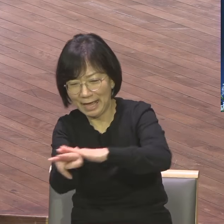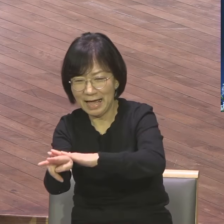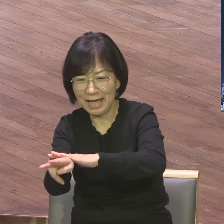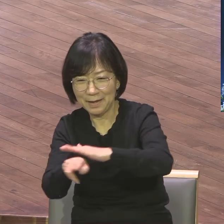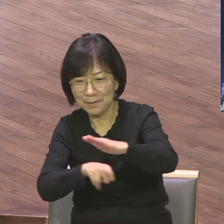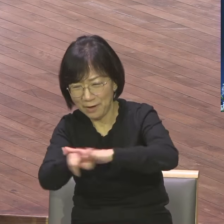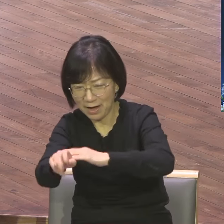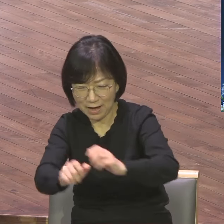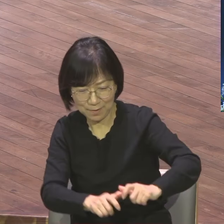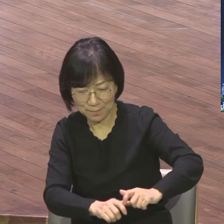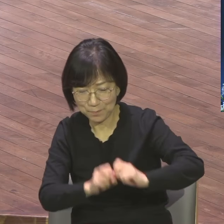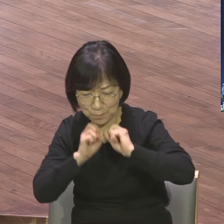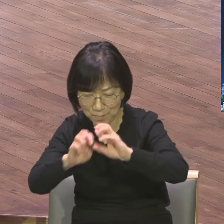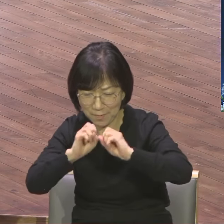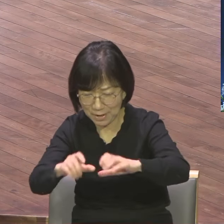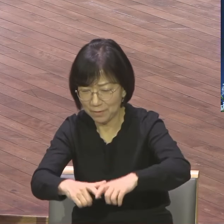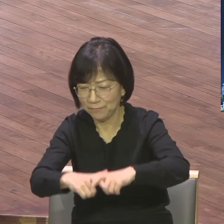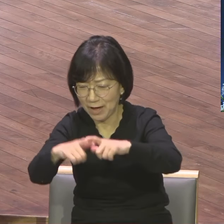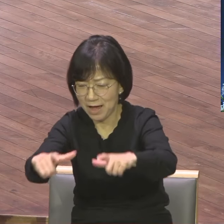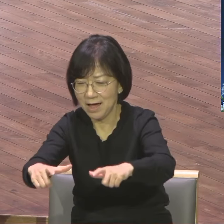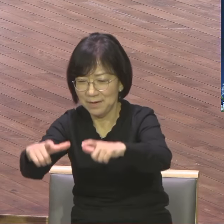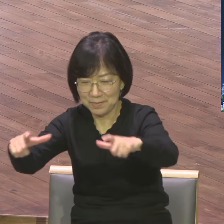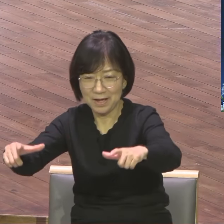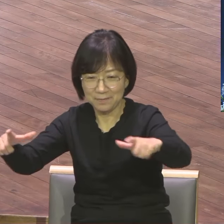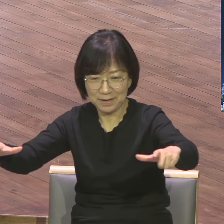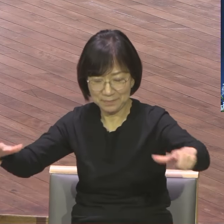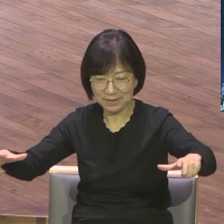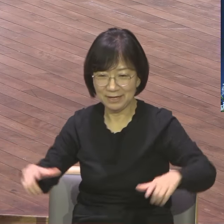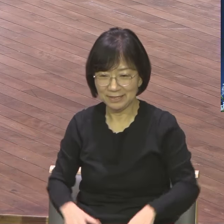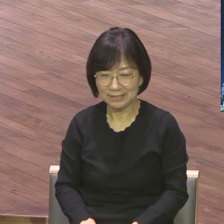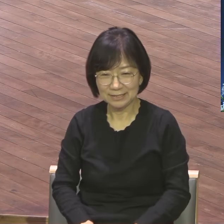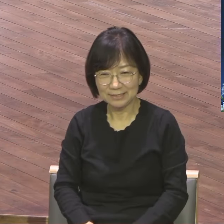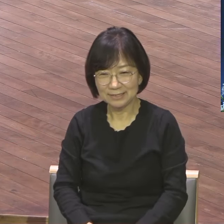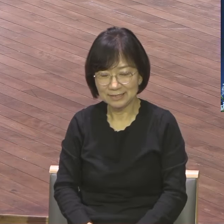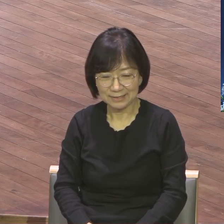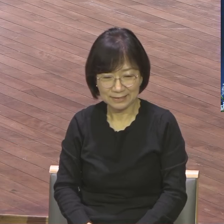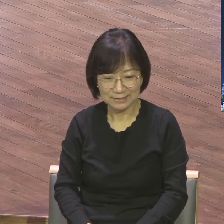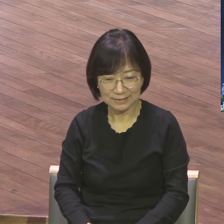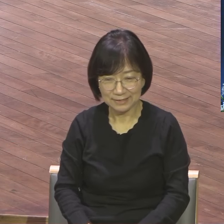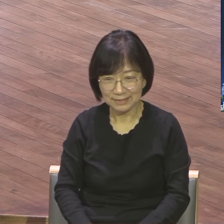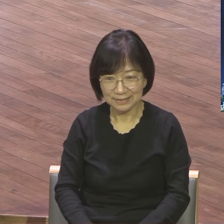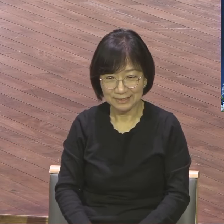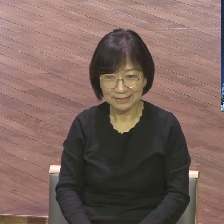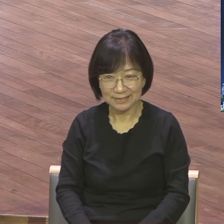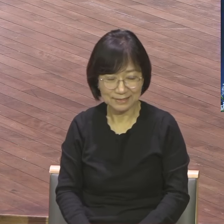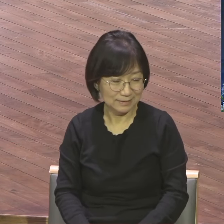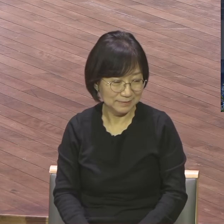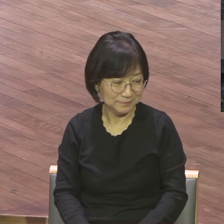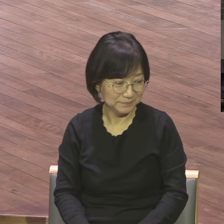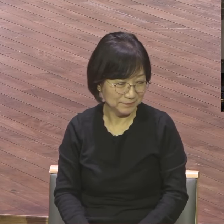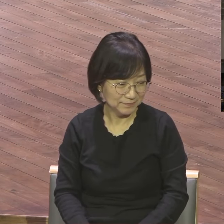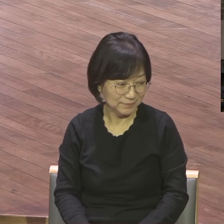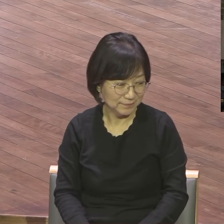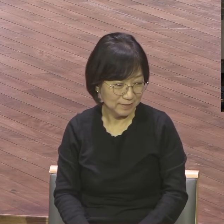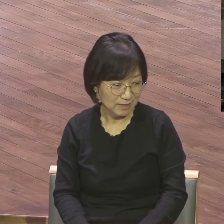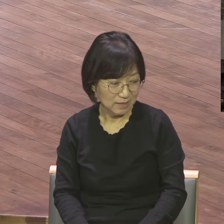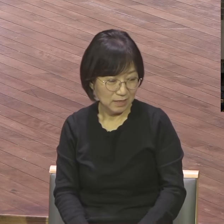사마리아까지 확산되어 그곳에 교회가 세워지는 응답을 누르게 됩니다. 사도행 9장 31절입니다. 그리하여